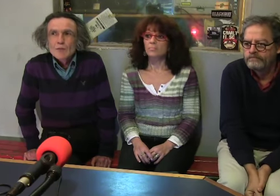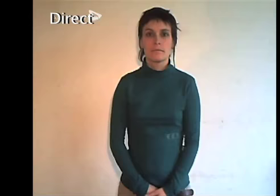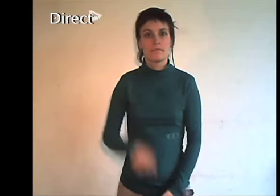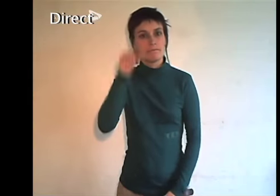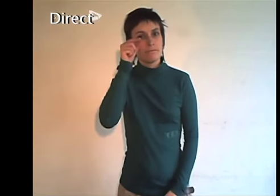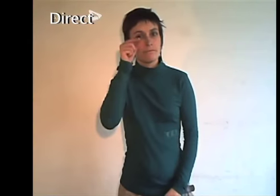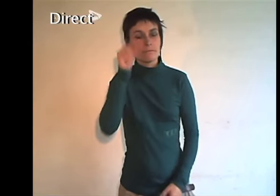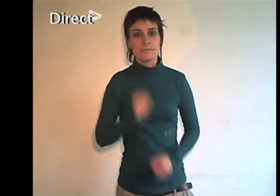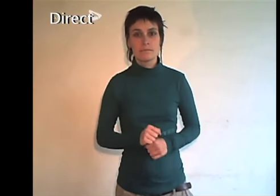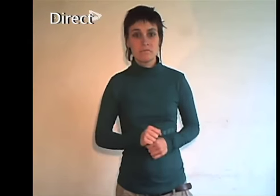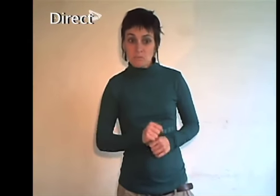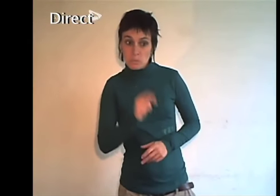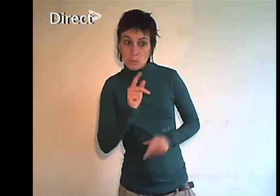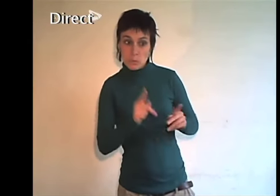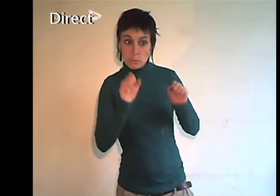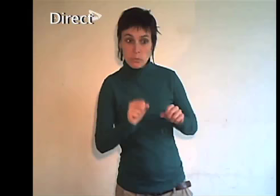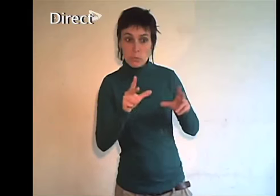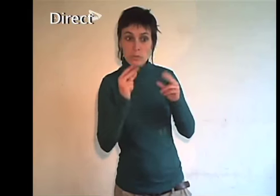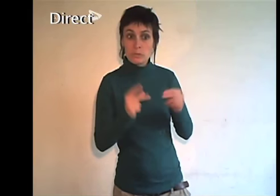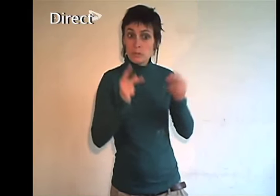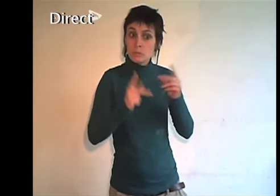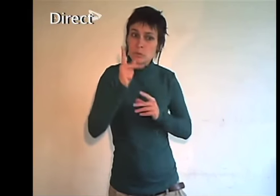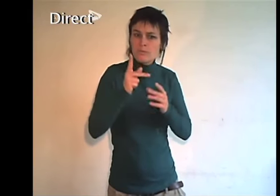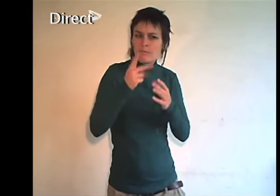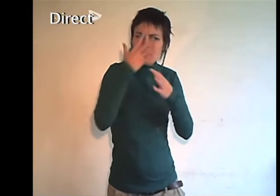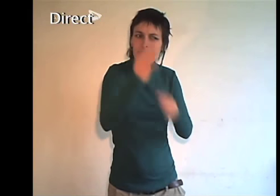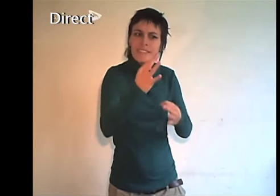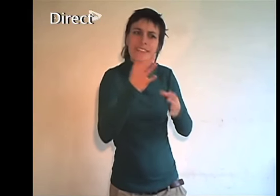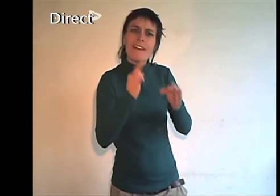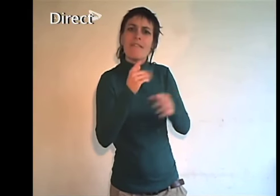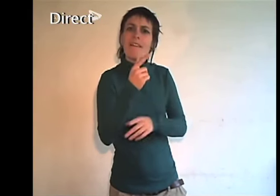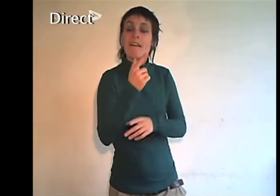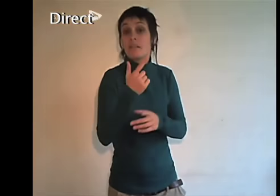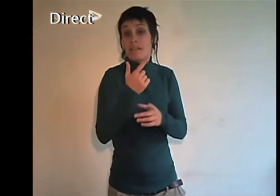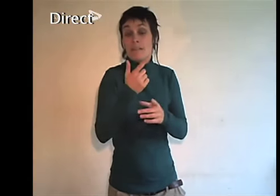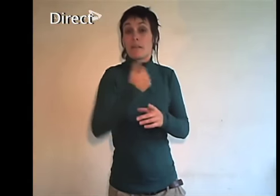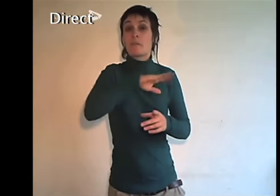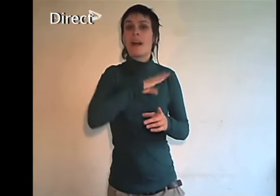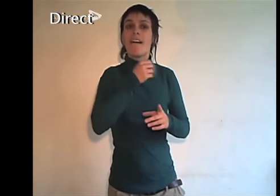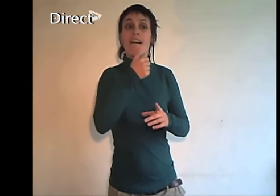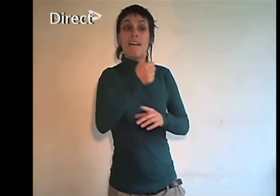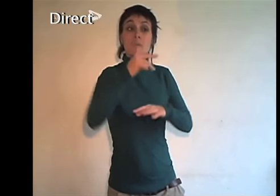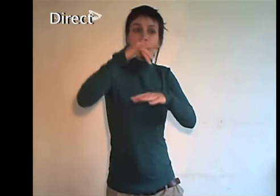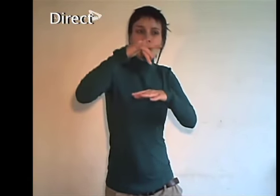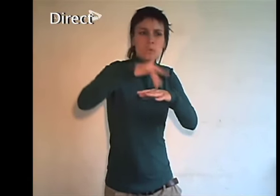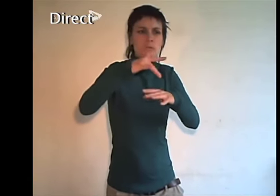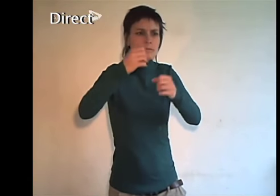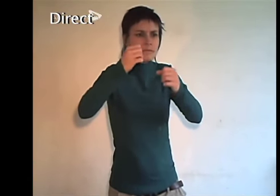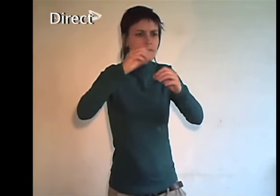dire aujourd'hui. Et du coup, peut-être en dire 2 mots aussi, puisque c'est par ce biais-là que nous nous